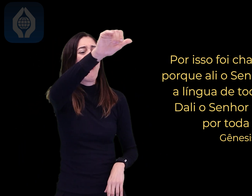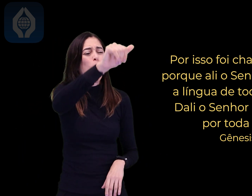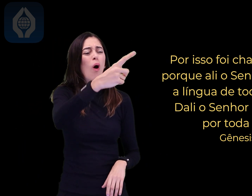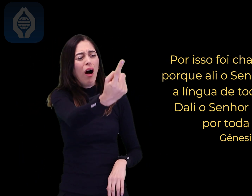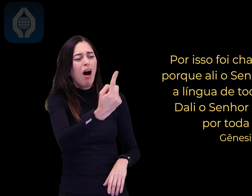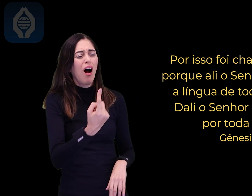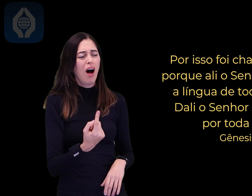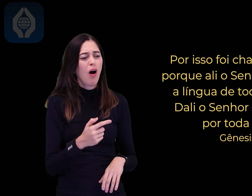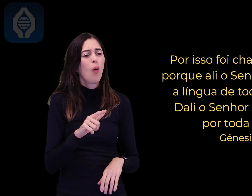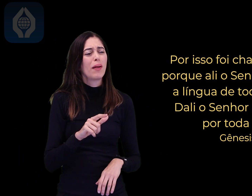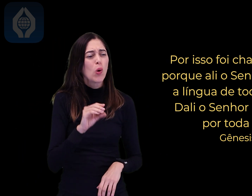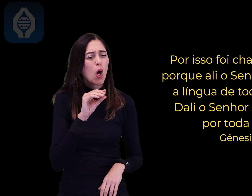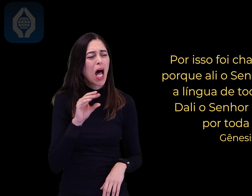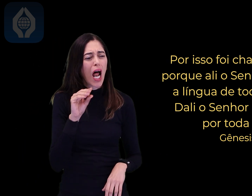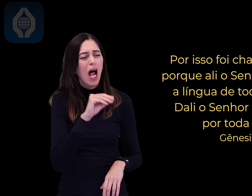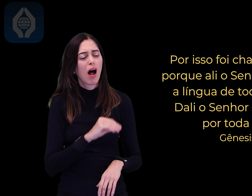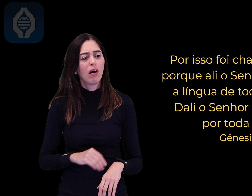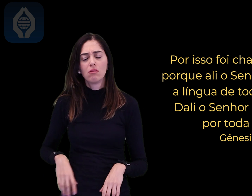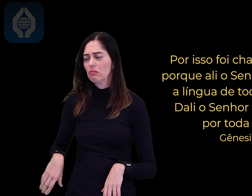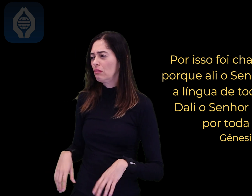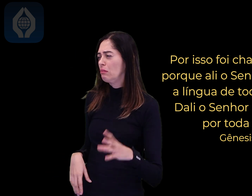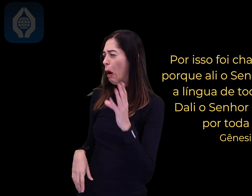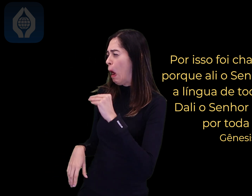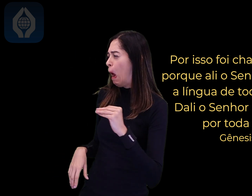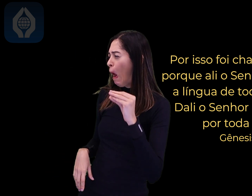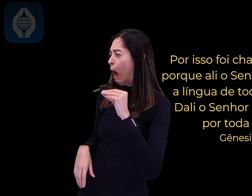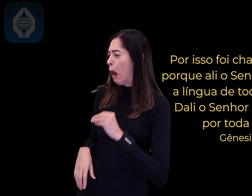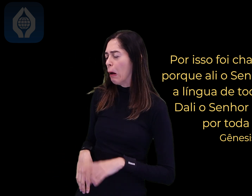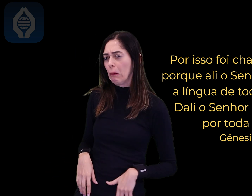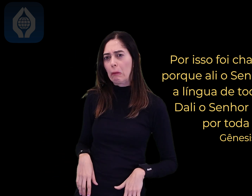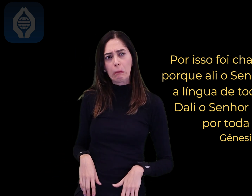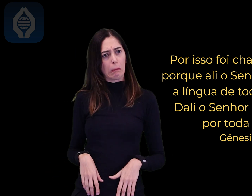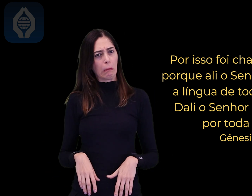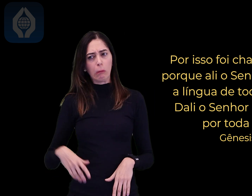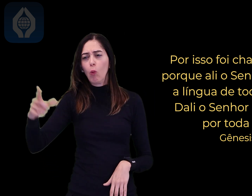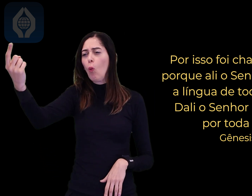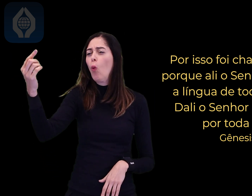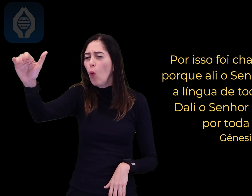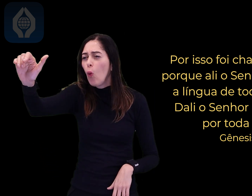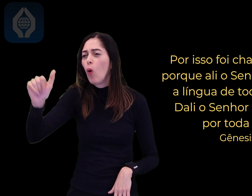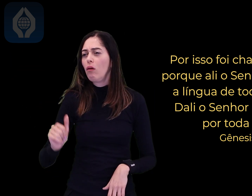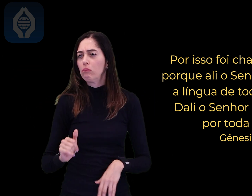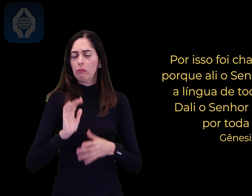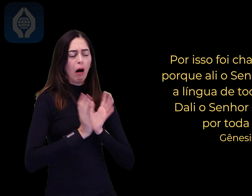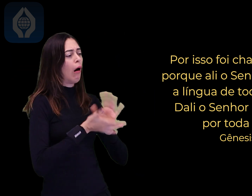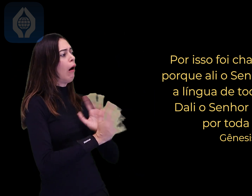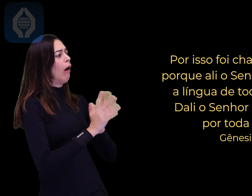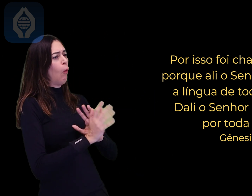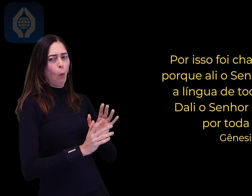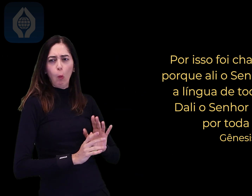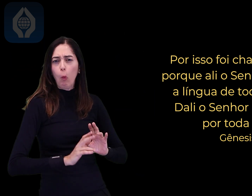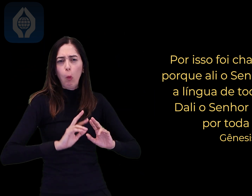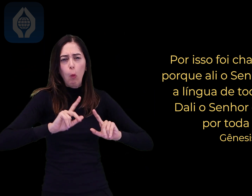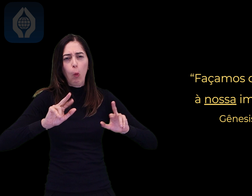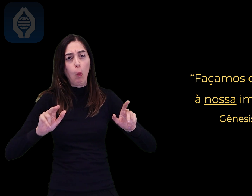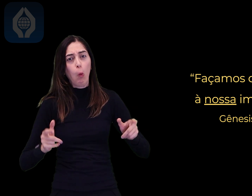porque ali o Senhor confundiu a língua de todo mundo. Dali o Senhor os espalhou por toda a terra.